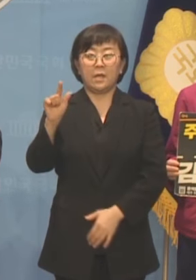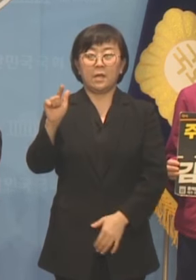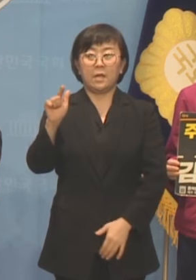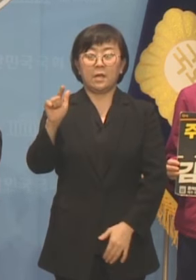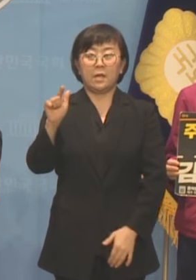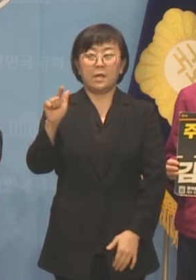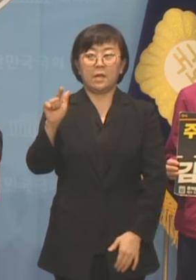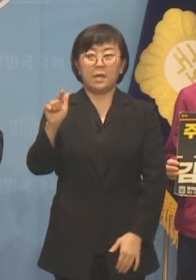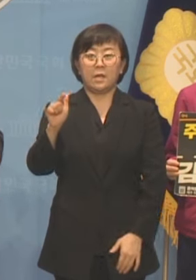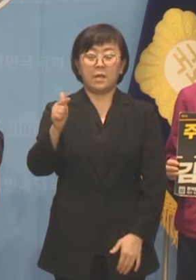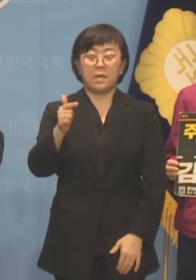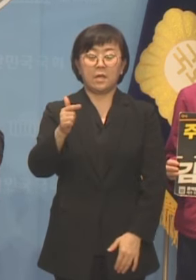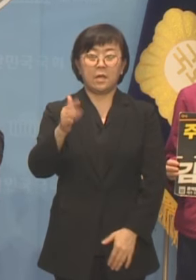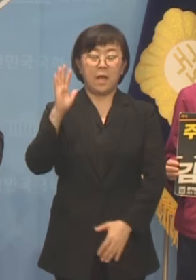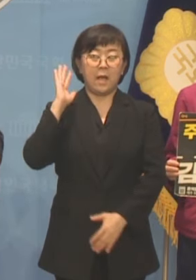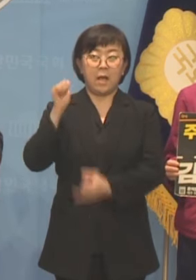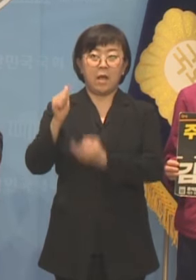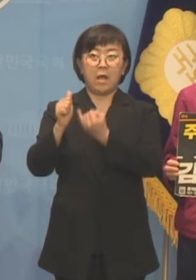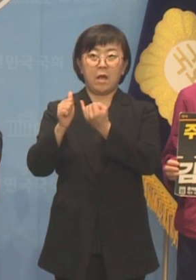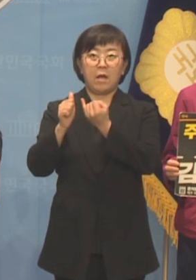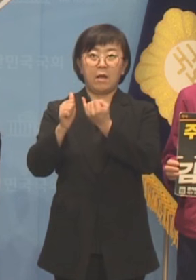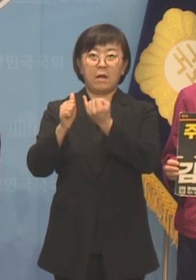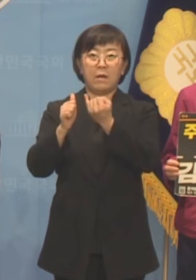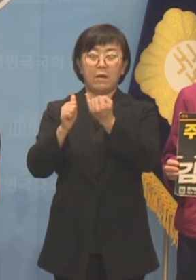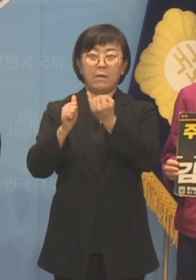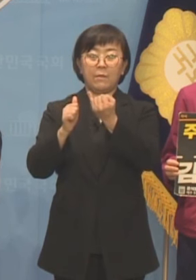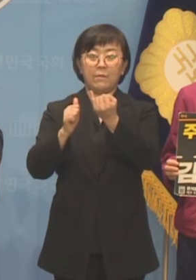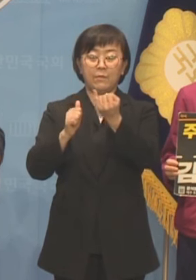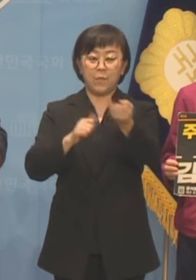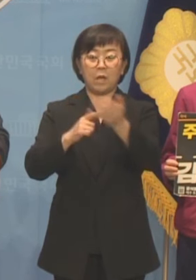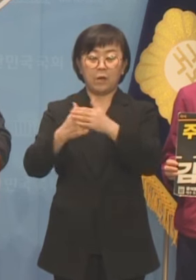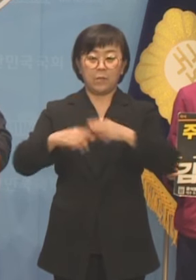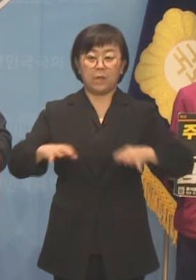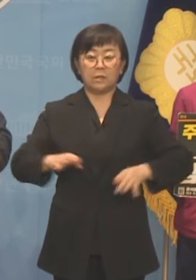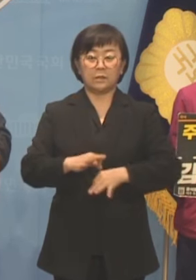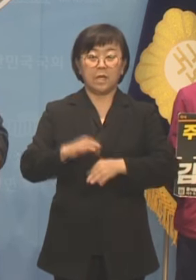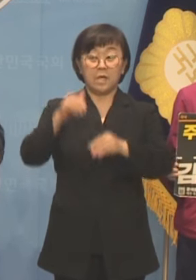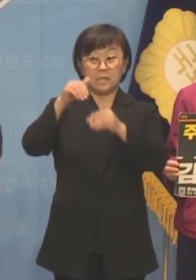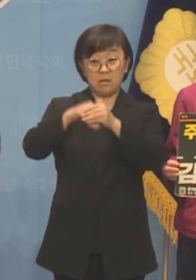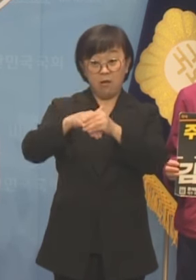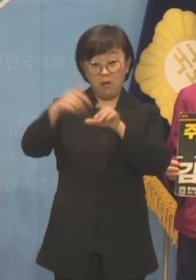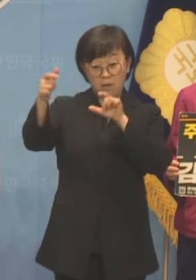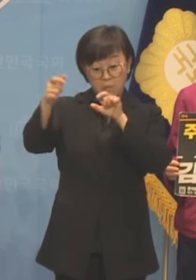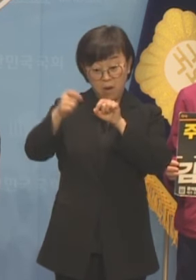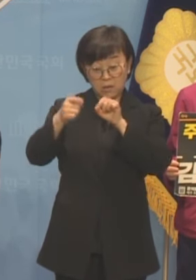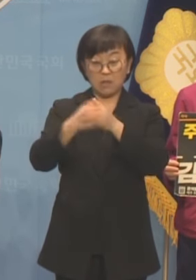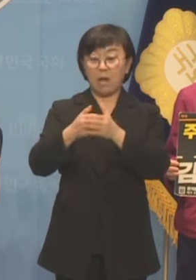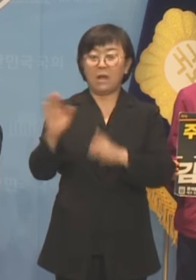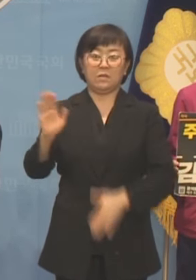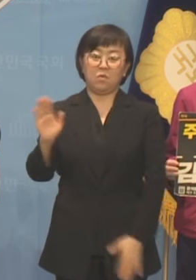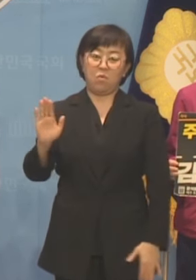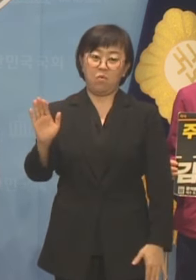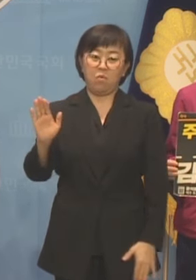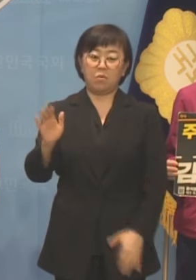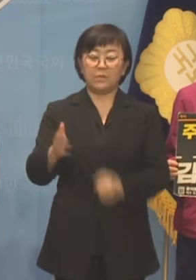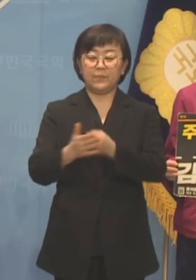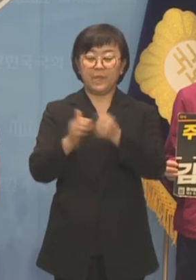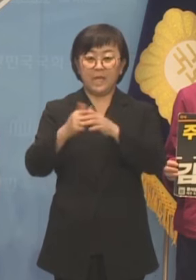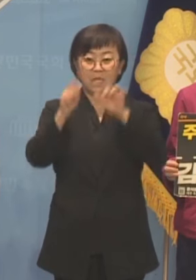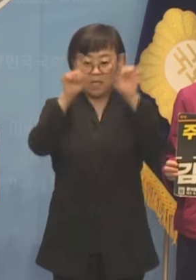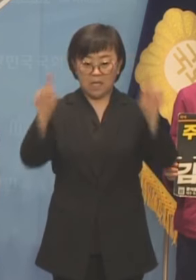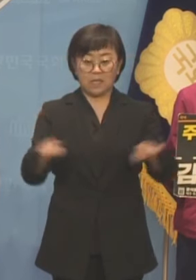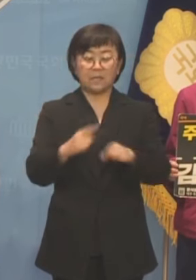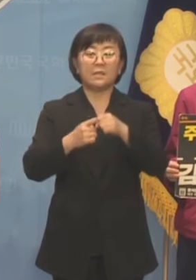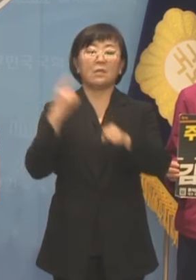한동 김건희 비리비 위원장이 말한 것처럼 총선에 맞춰서 김건희 특검법이 급조된게 아니라 바로이 피켓이